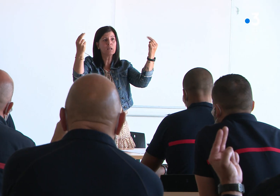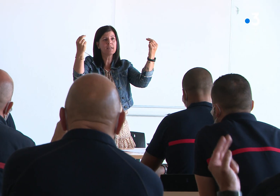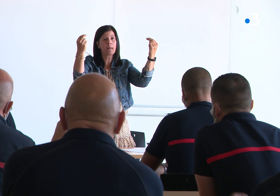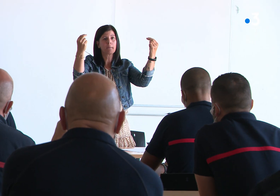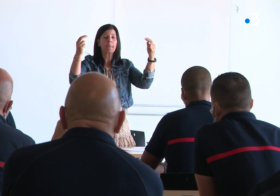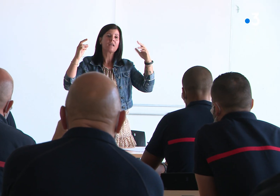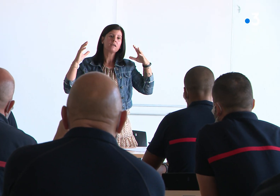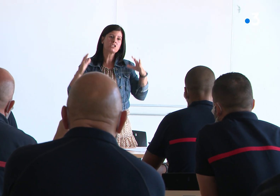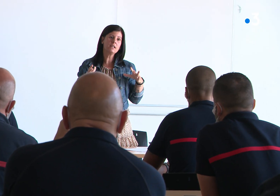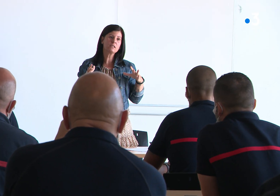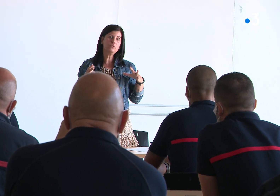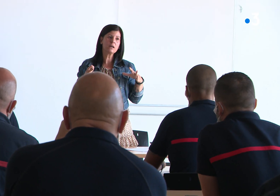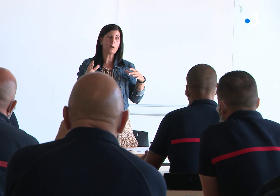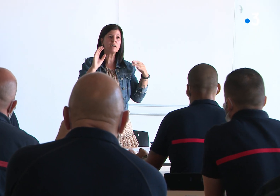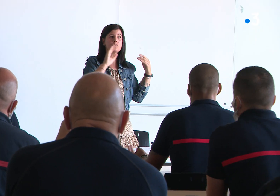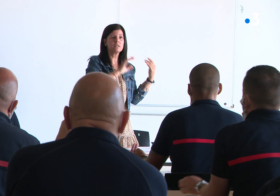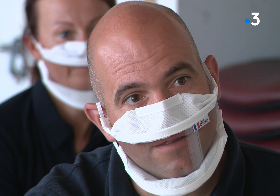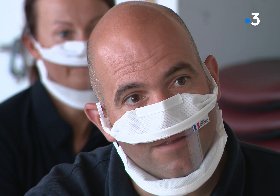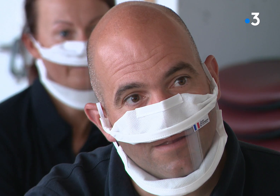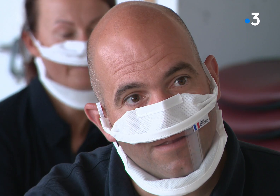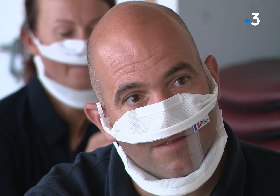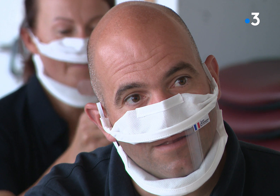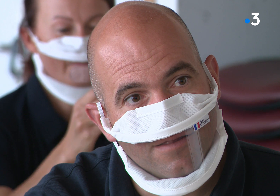contact et poser quelques questions aux personnes sourdes et malentendantes.